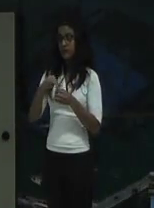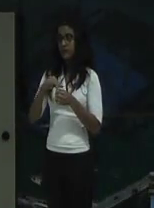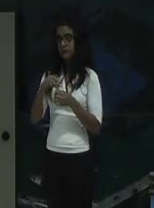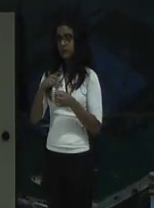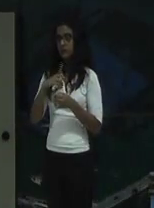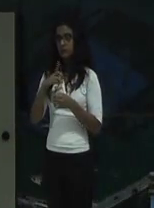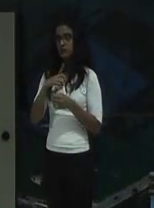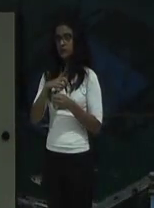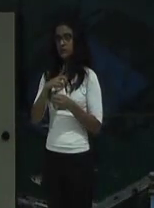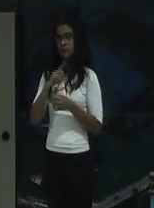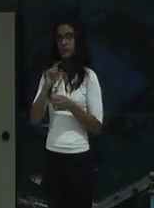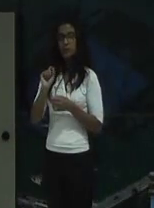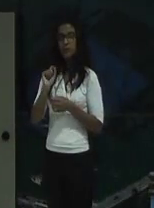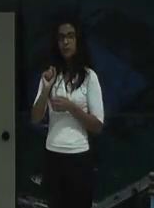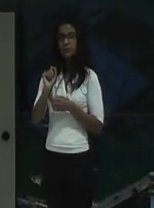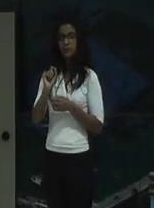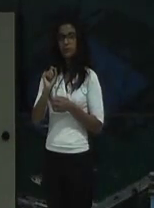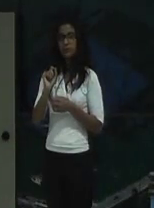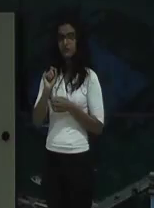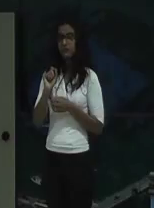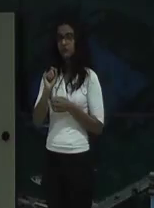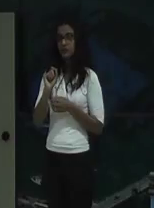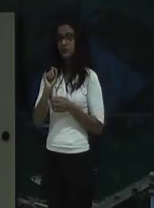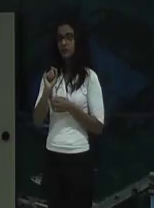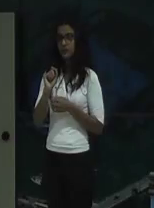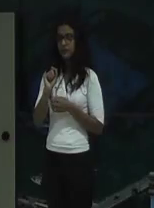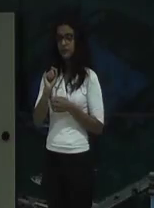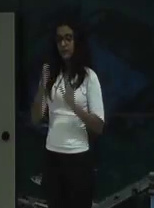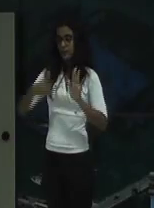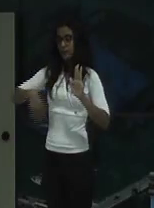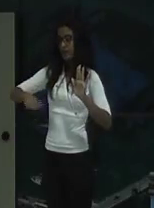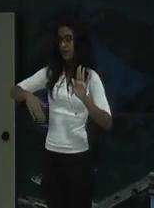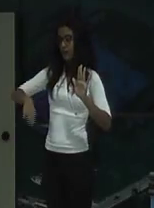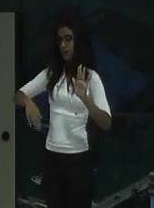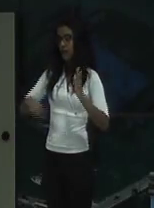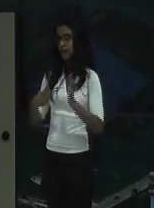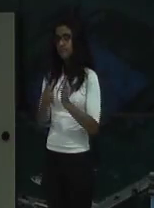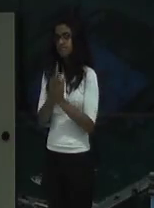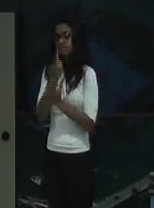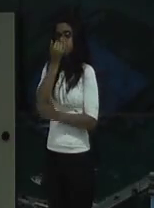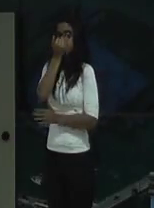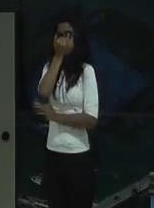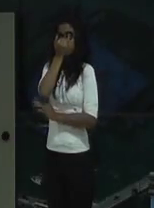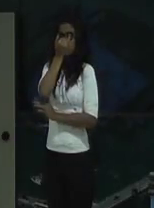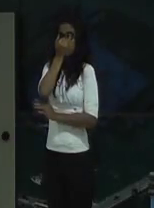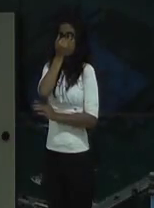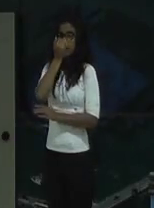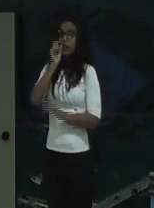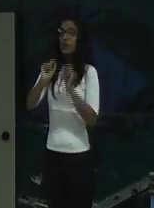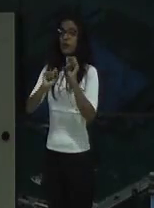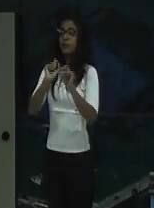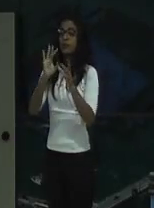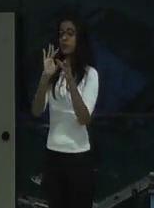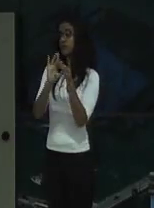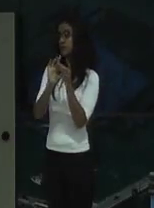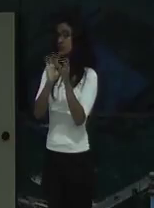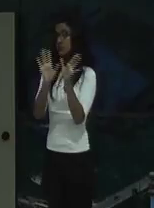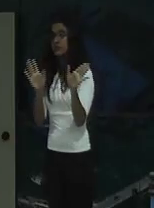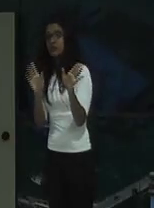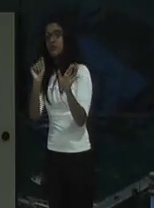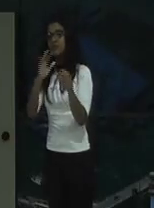mais o uso das nossas praias e contribuindo para a disseminação